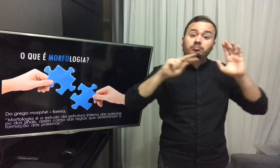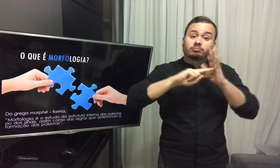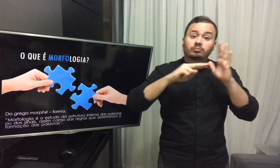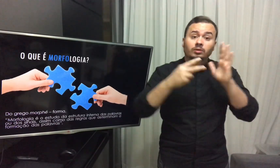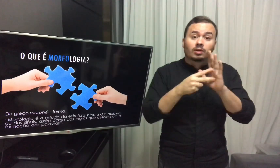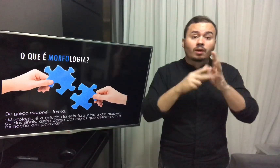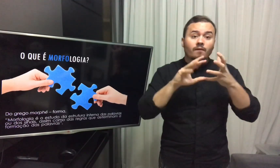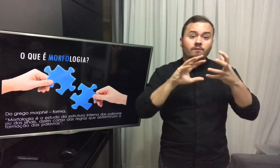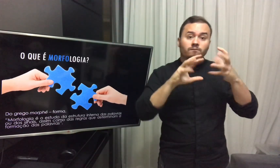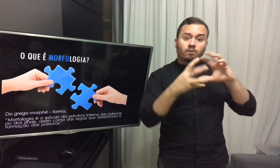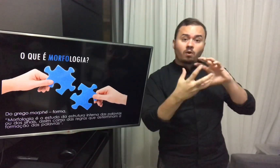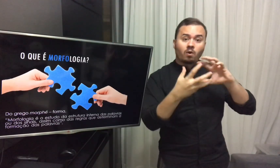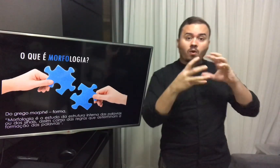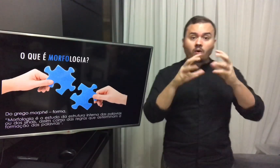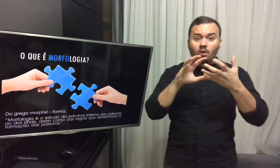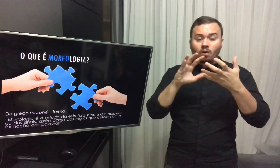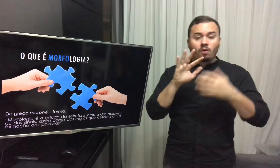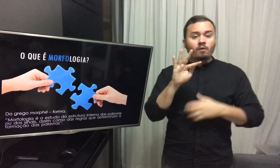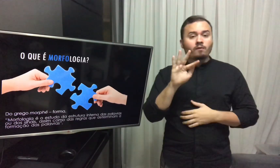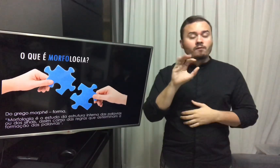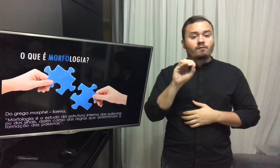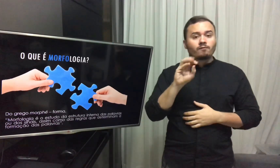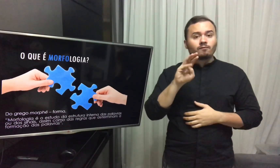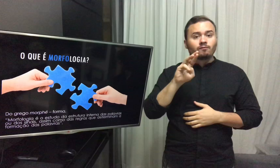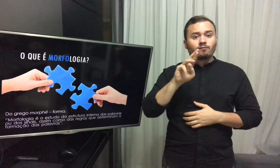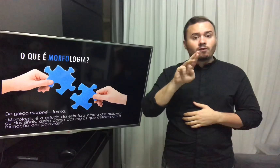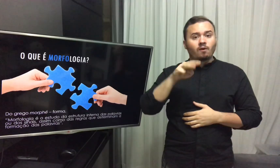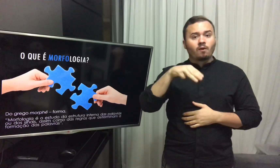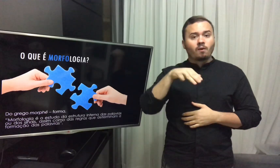antigo, e significa forma,